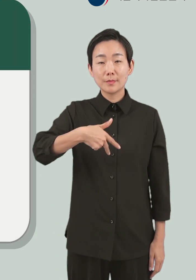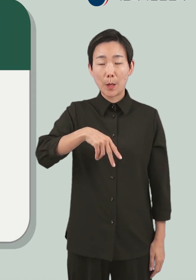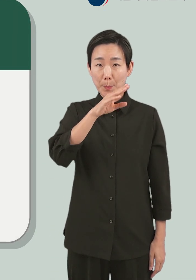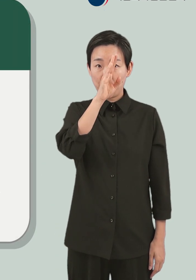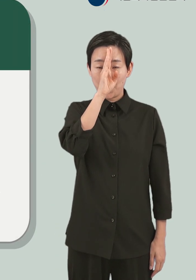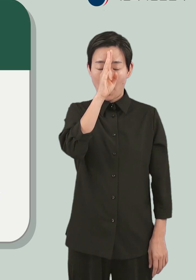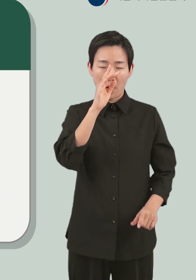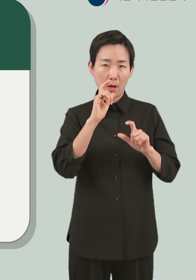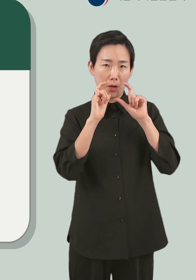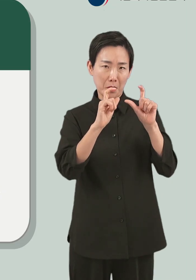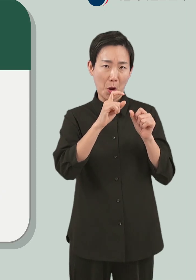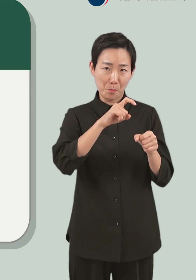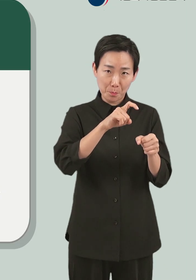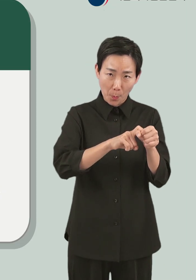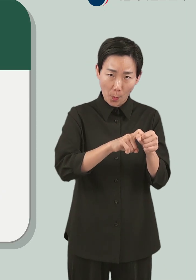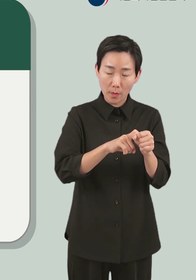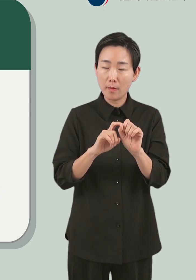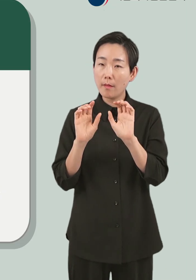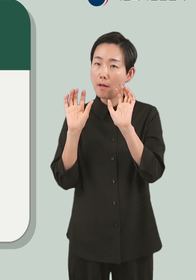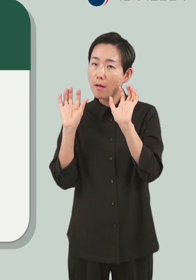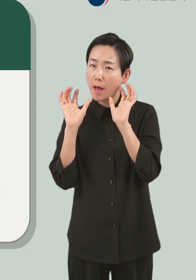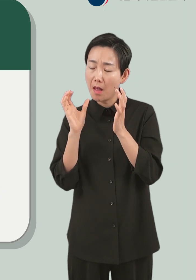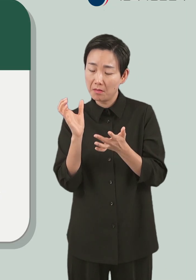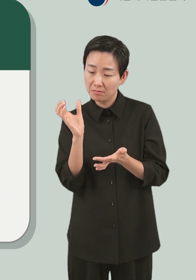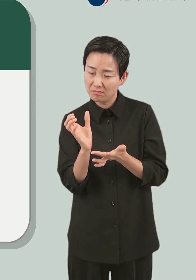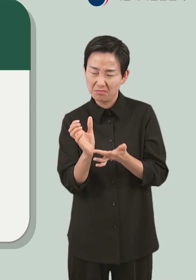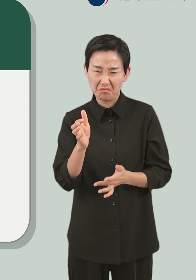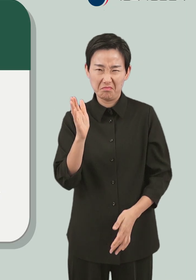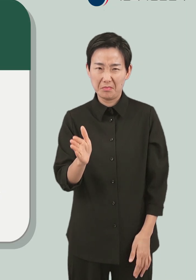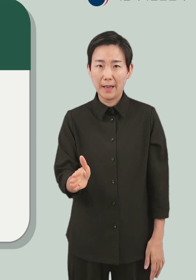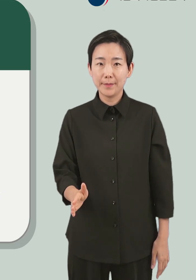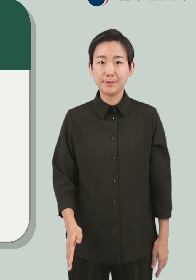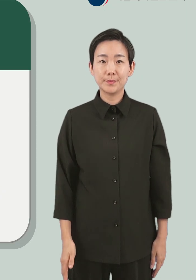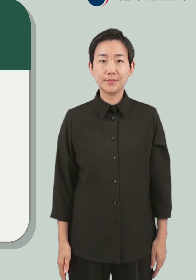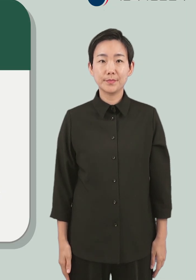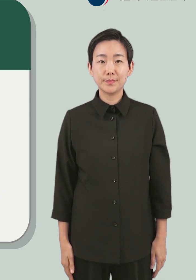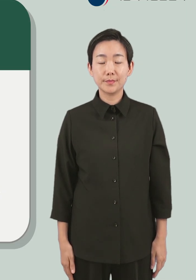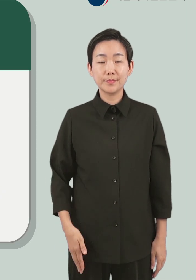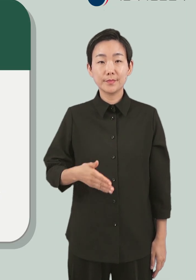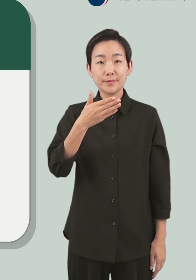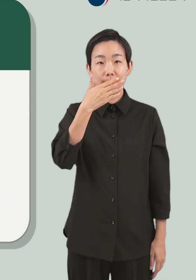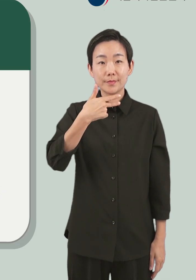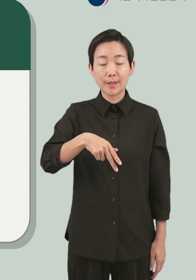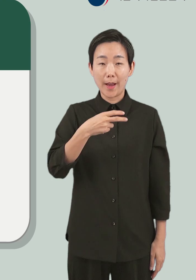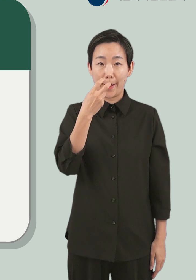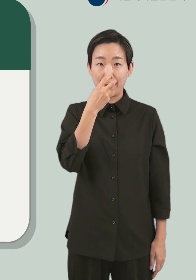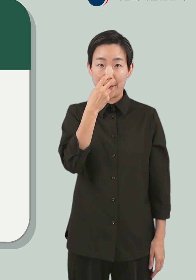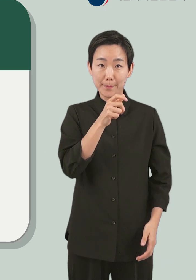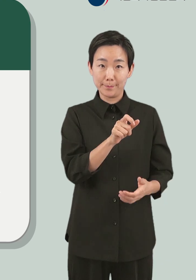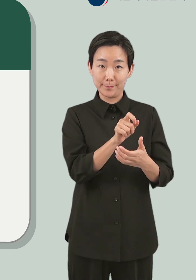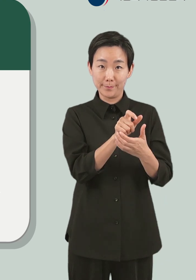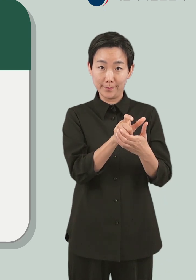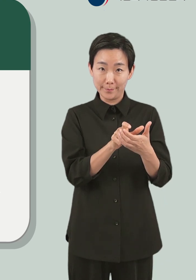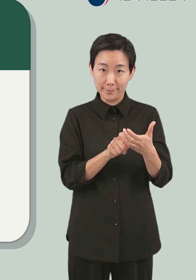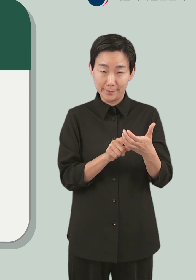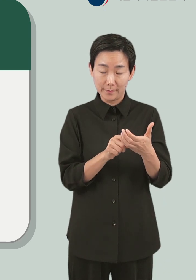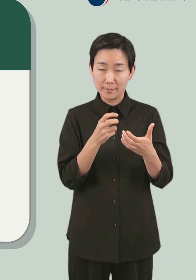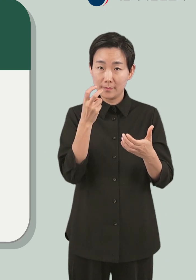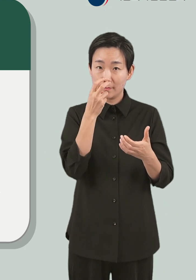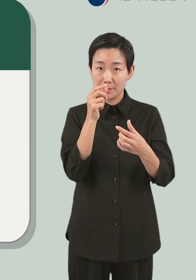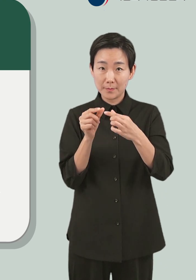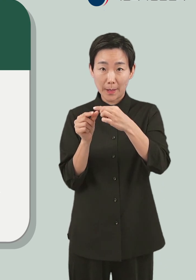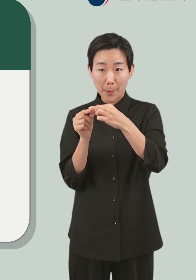무엇입니까? 본 의료기기는 당뇨병 진단 또는 신생아 제대혈 샘플 검사 용도로 사용해서는 안 됩니다.